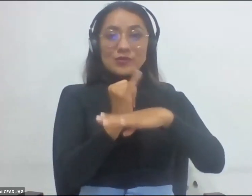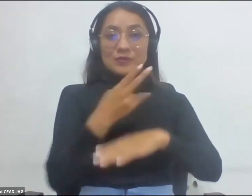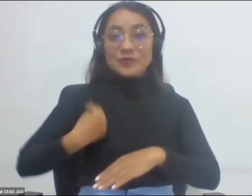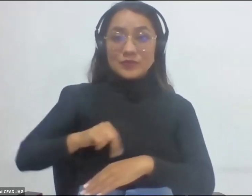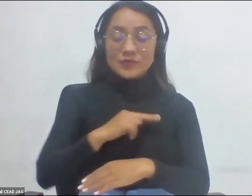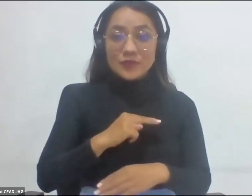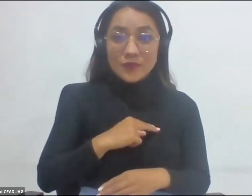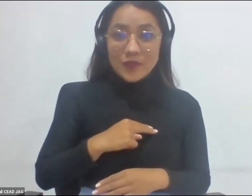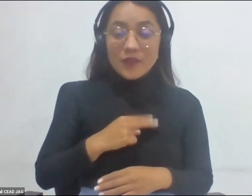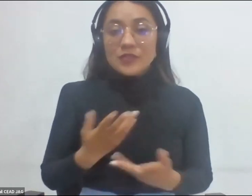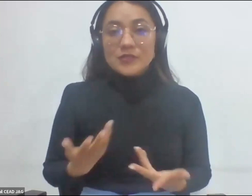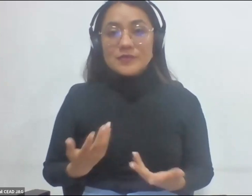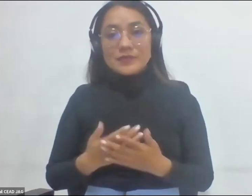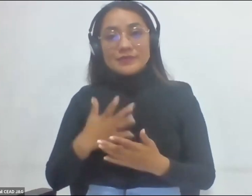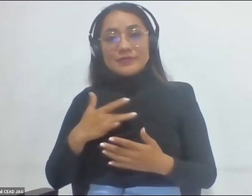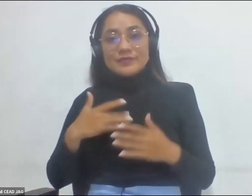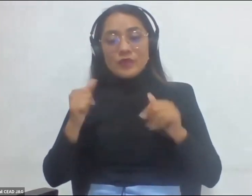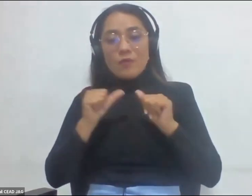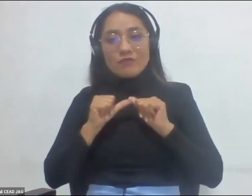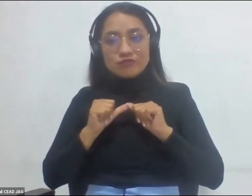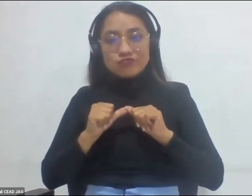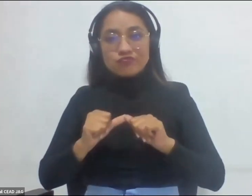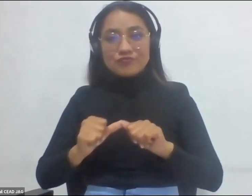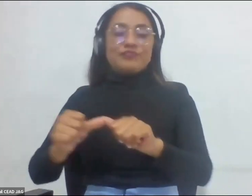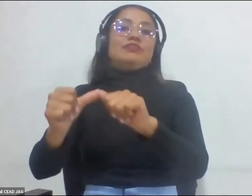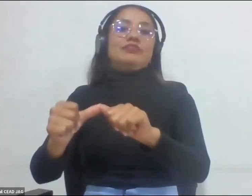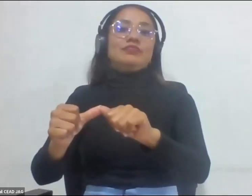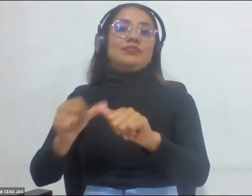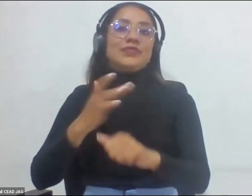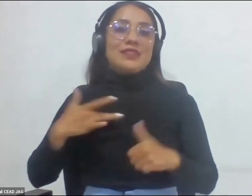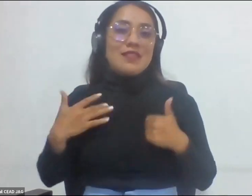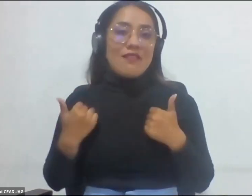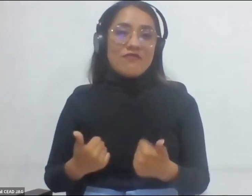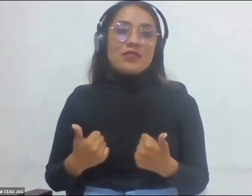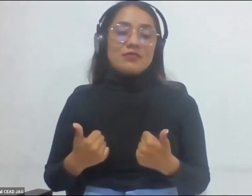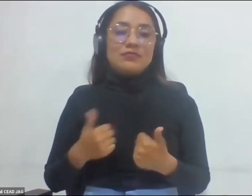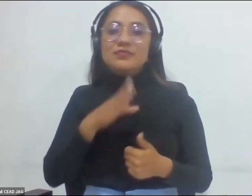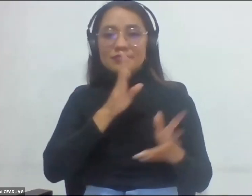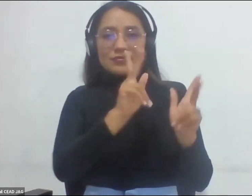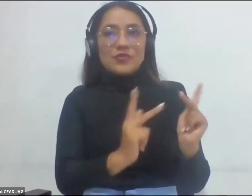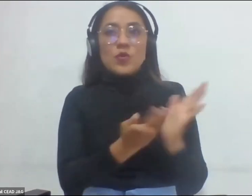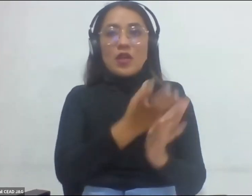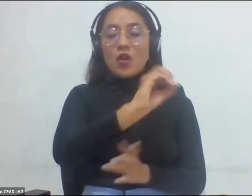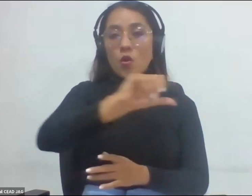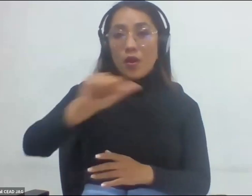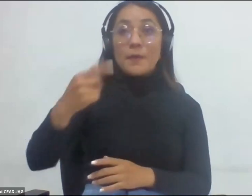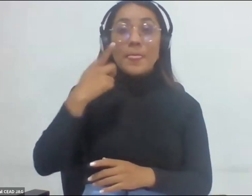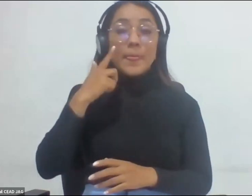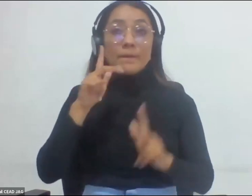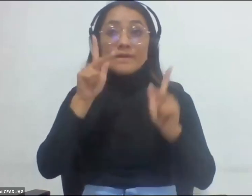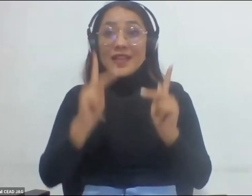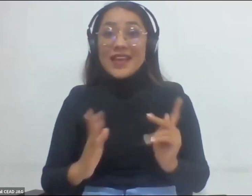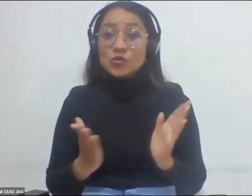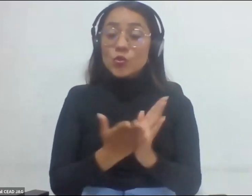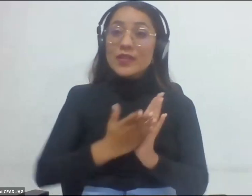bienestar extendido Para nuestras y nuestros estudiantes el estudiante de primera matrícula en la unad